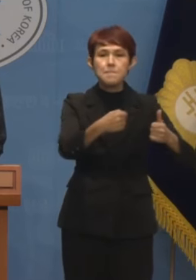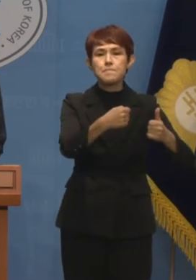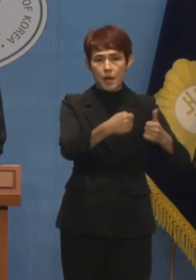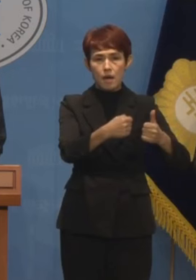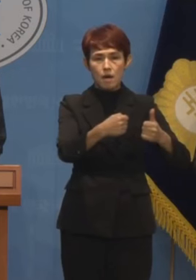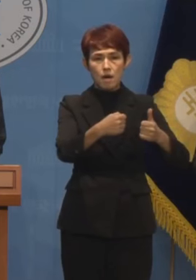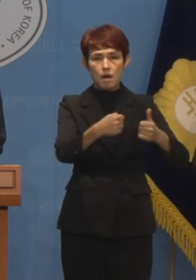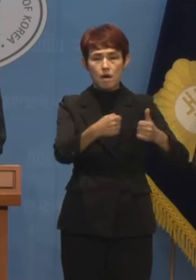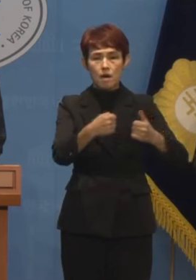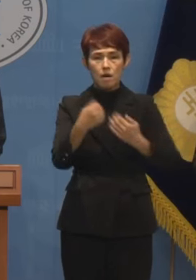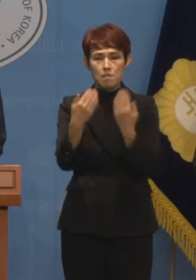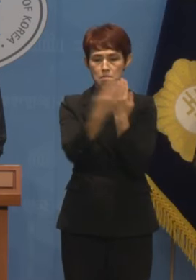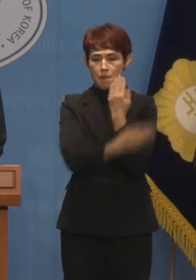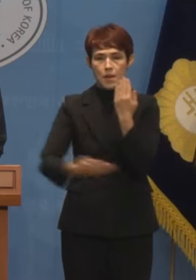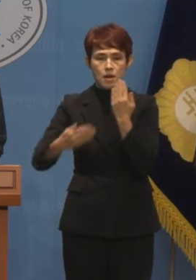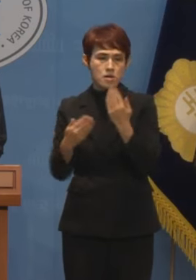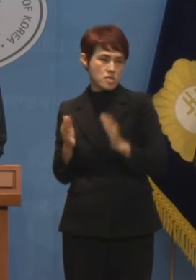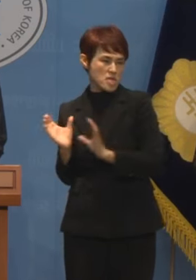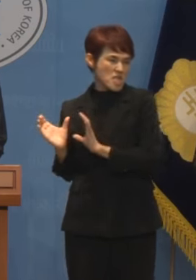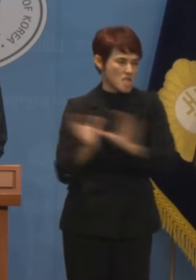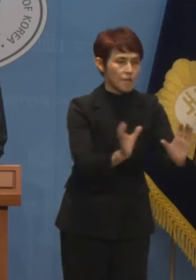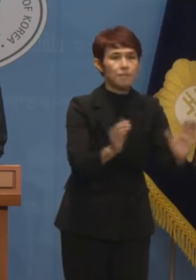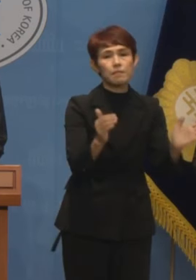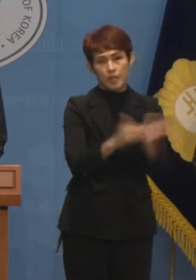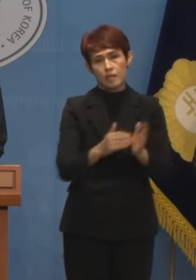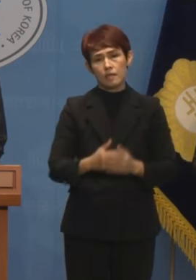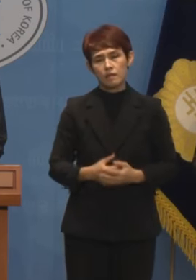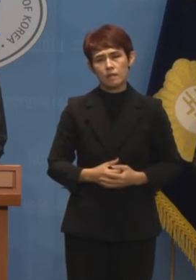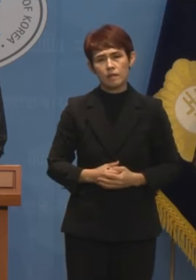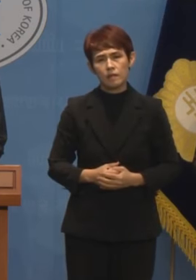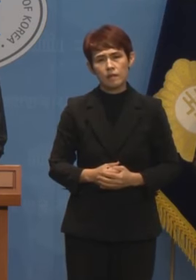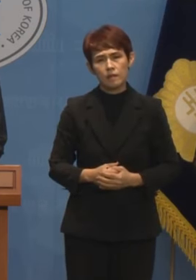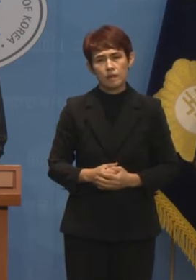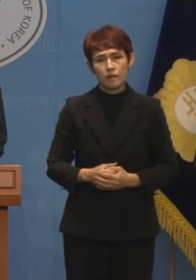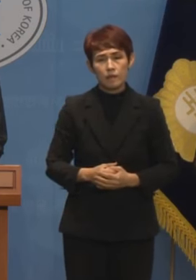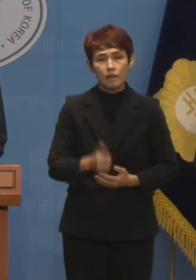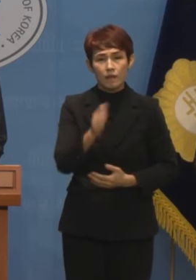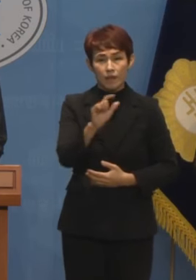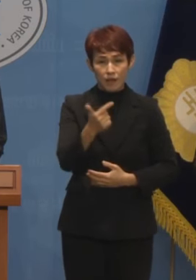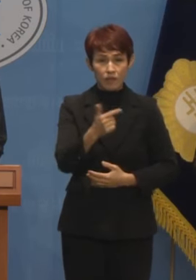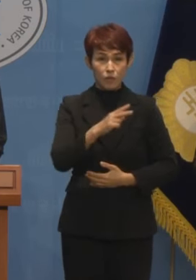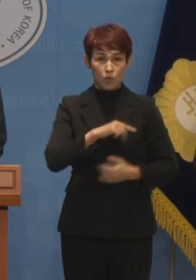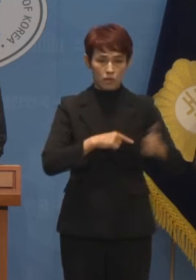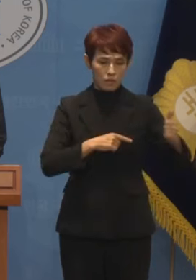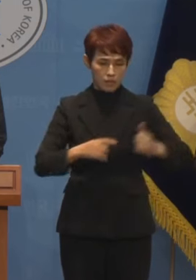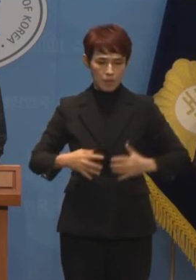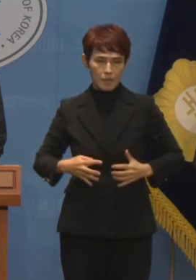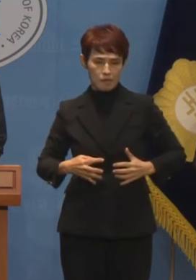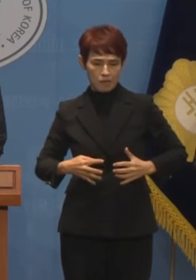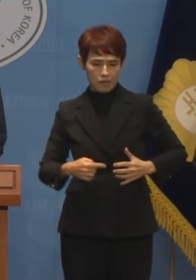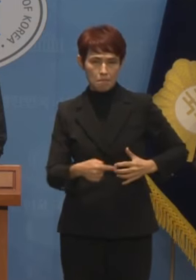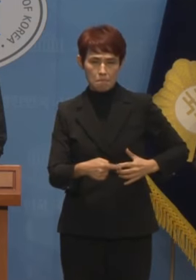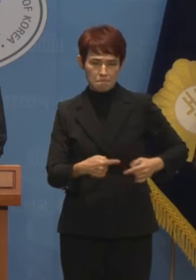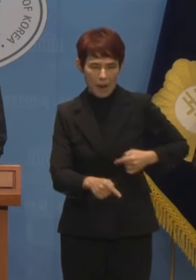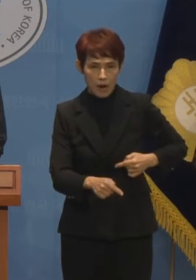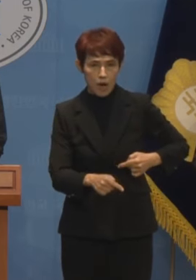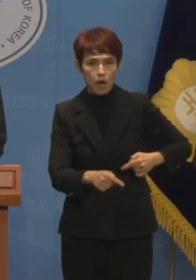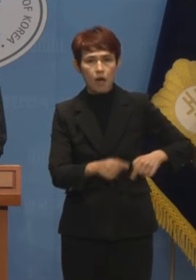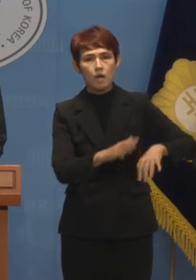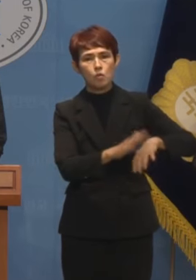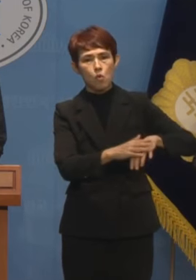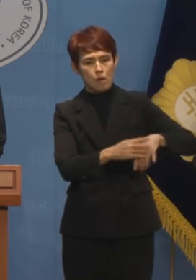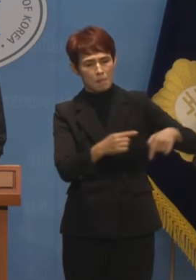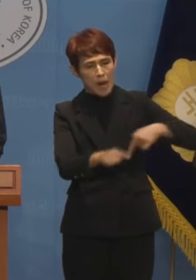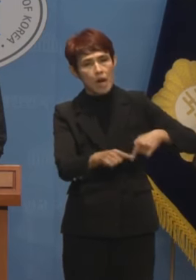위험한 물건인 방패까지 사용했습니다. 이 과정에서 한창민 의원은 갈비뼈 골절 및 손가락 인대